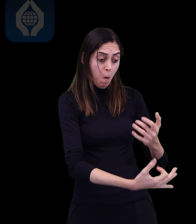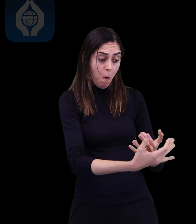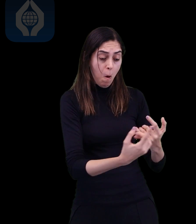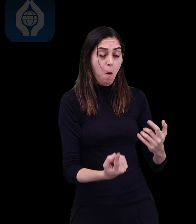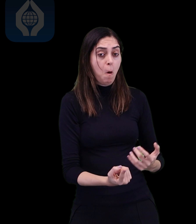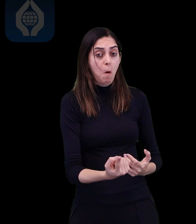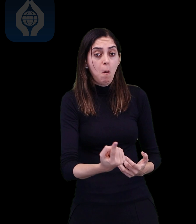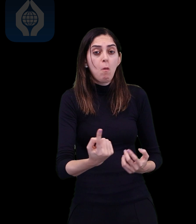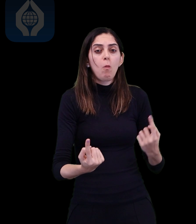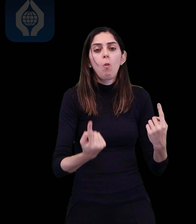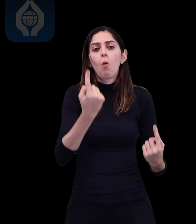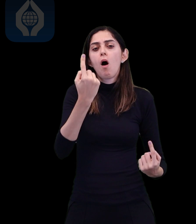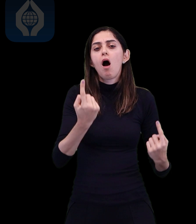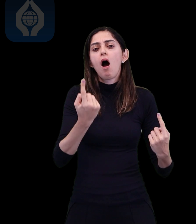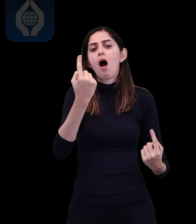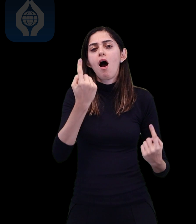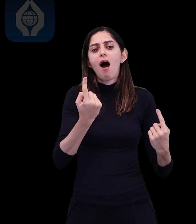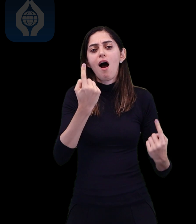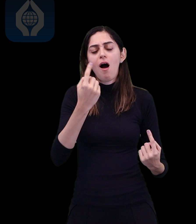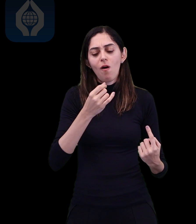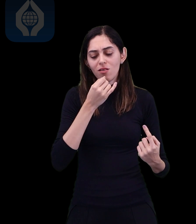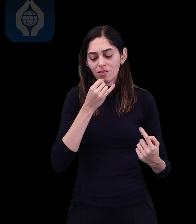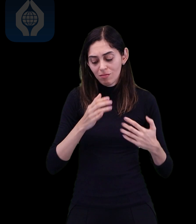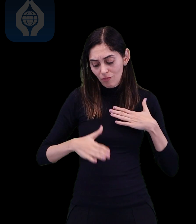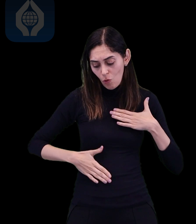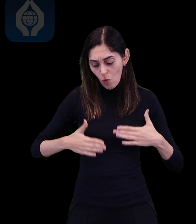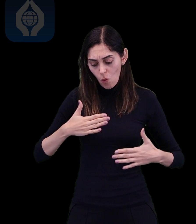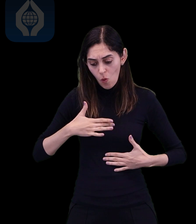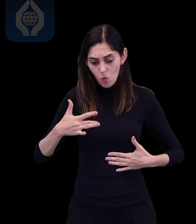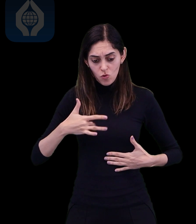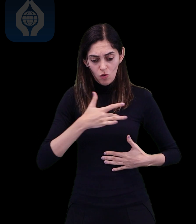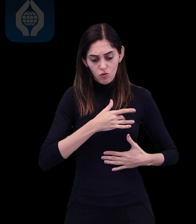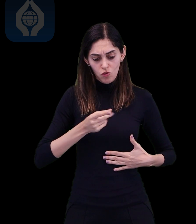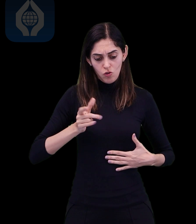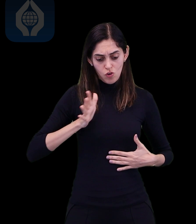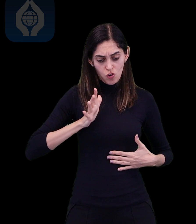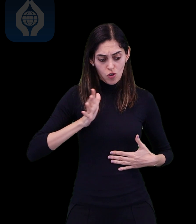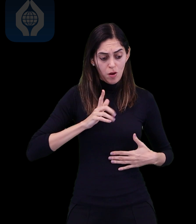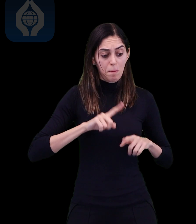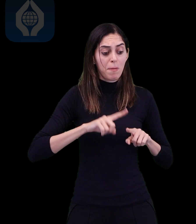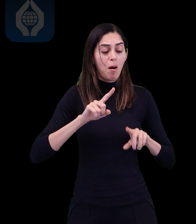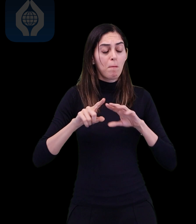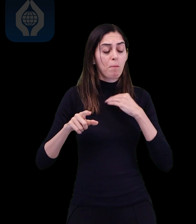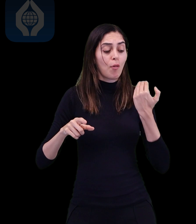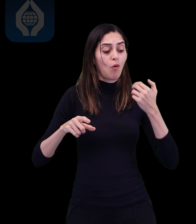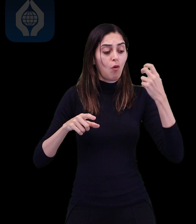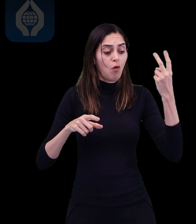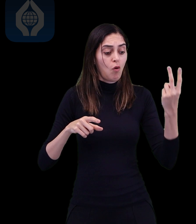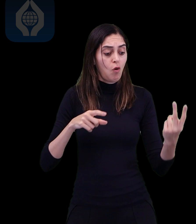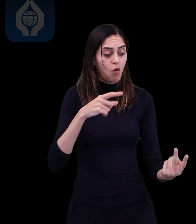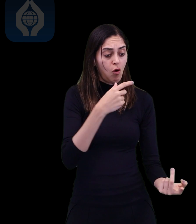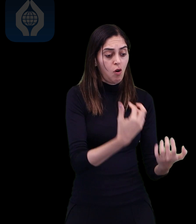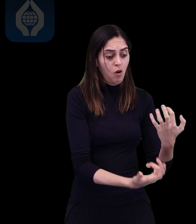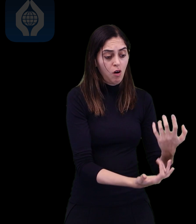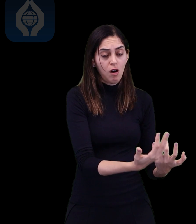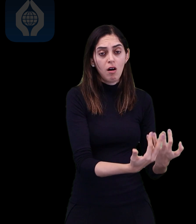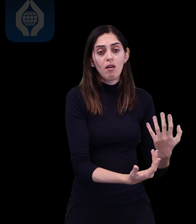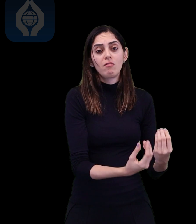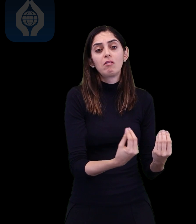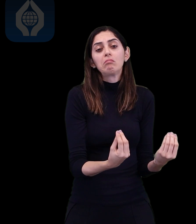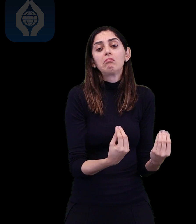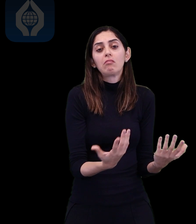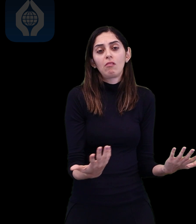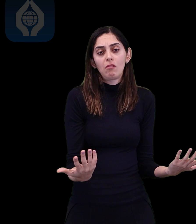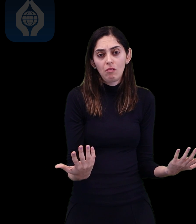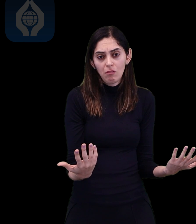castigo eterno. Que benefício haverá para nós termos um corpo sadio e riquezas se morremos e formos